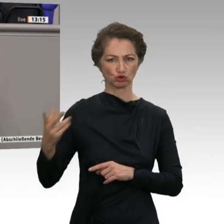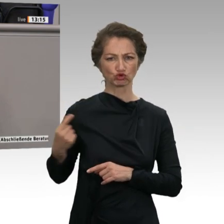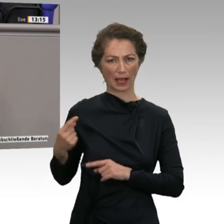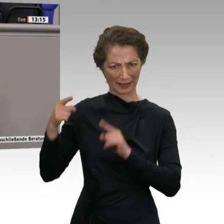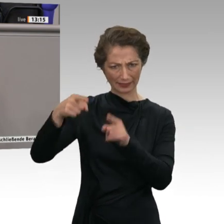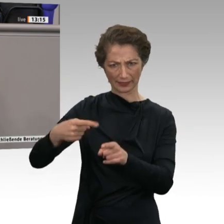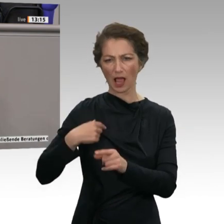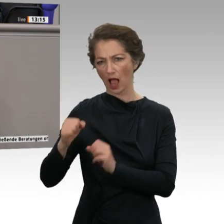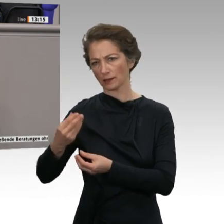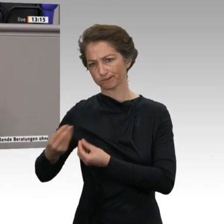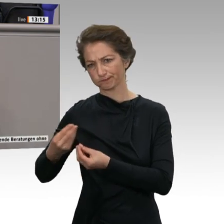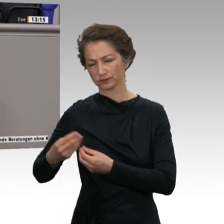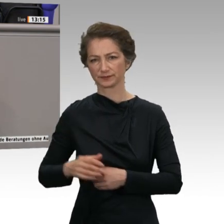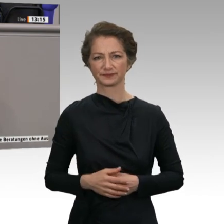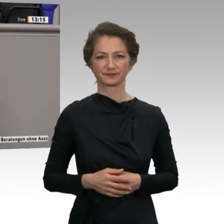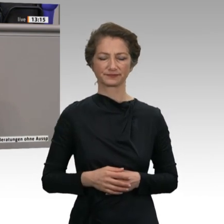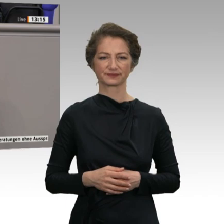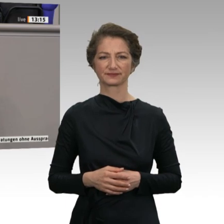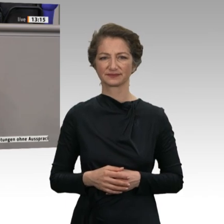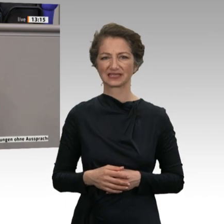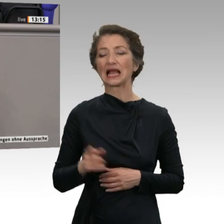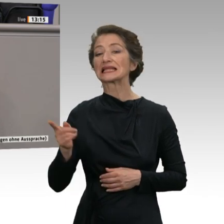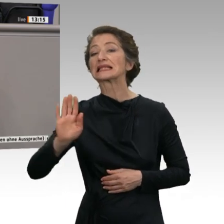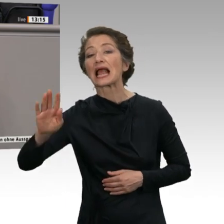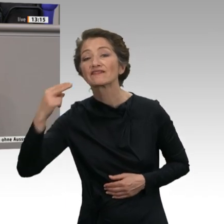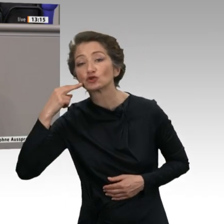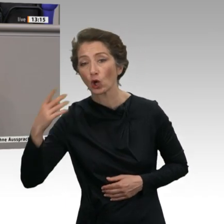Nein, meiner Friseure, meiner Friseure. Wir haben unterschiedliche Friseuren.